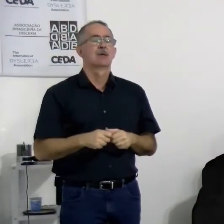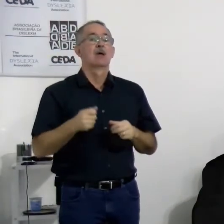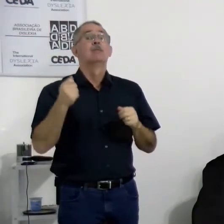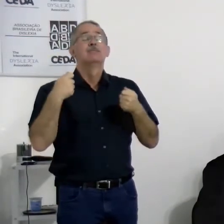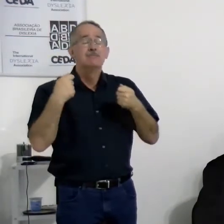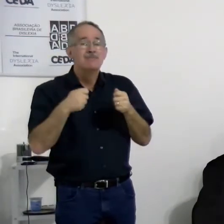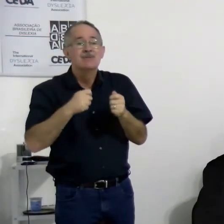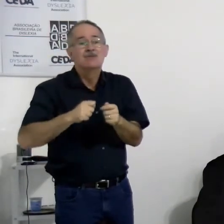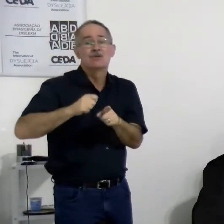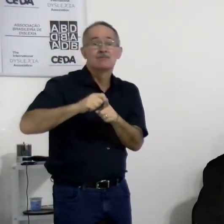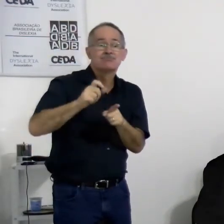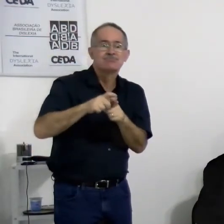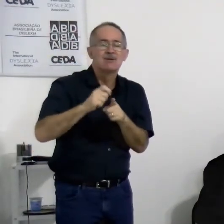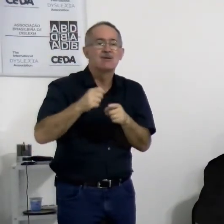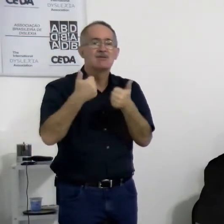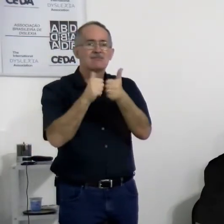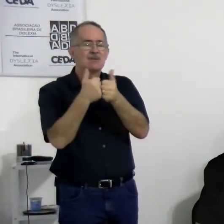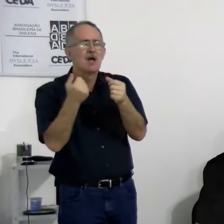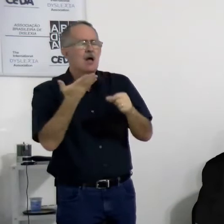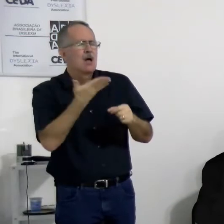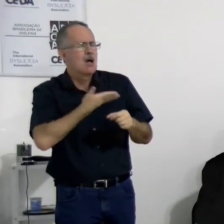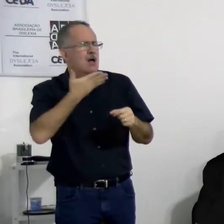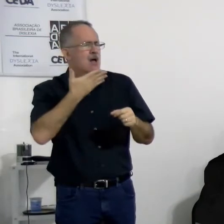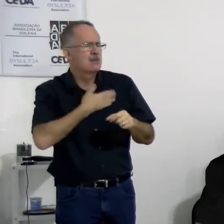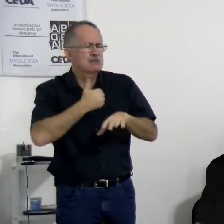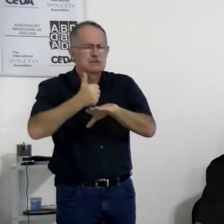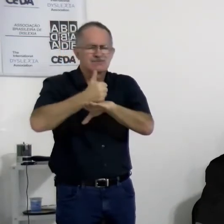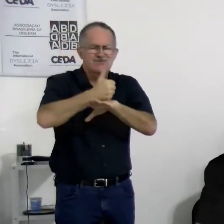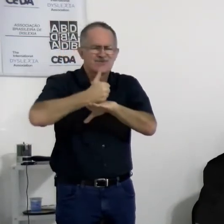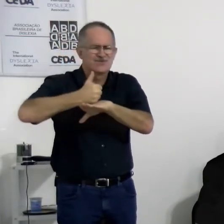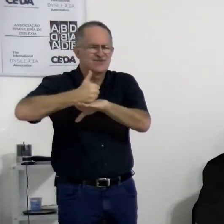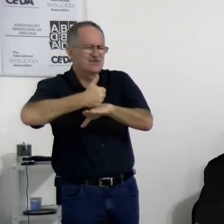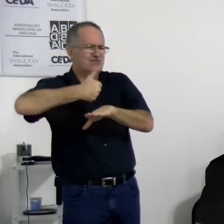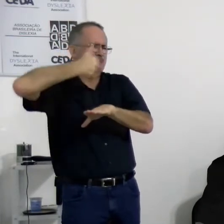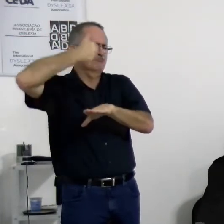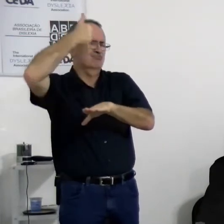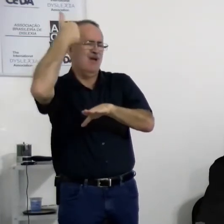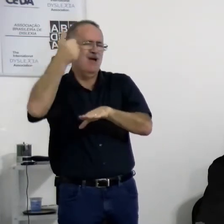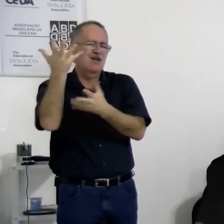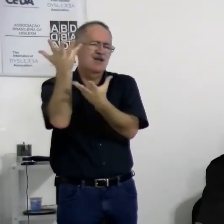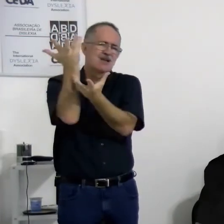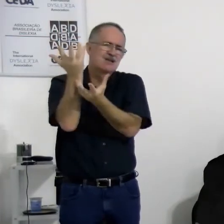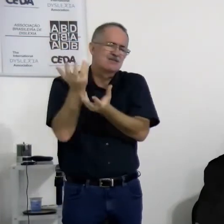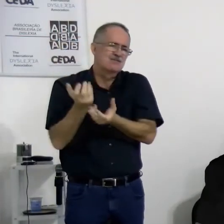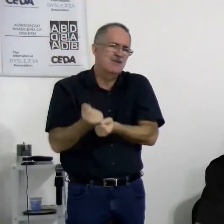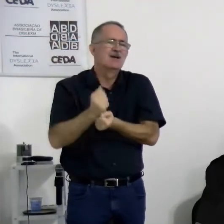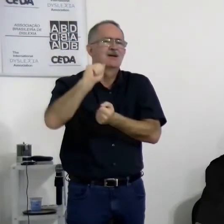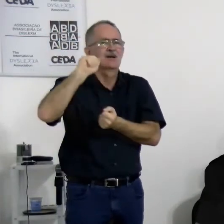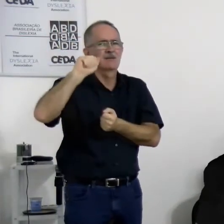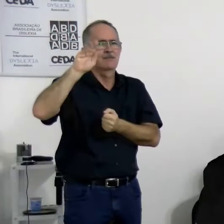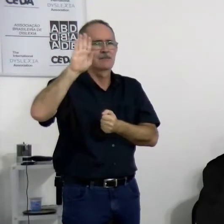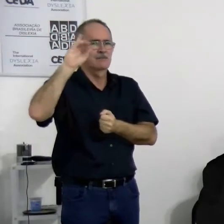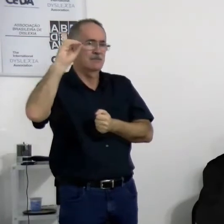Então, esses são os nossos amigos, os profissionais super importantes que acolhem a ABD. Mas a coisa que mais